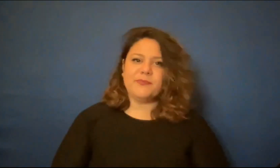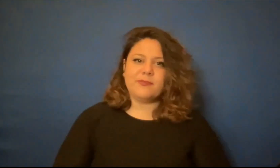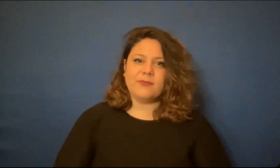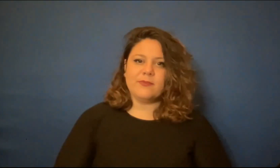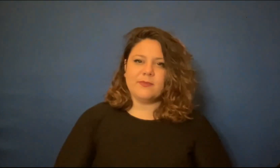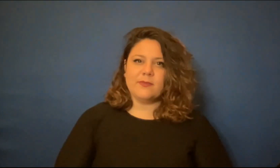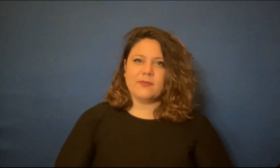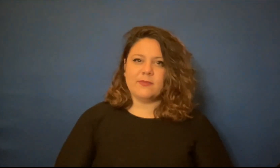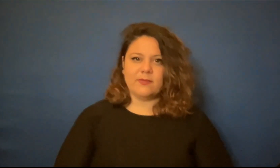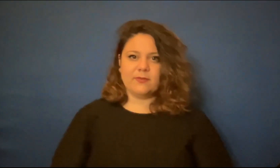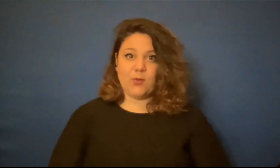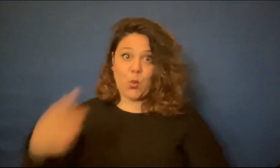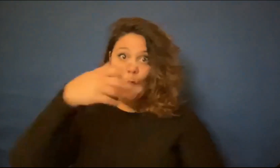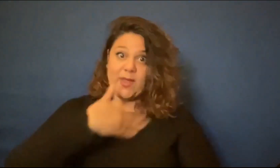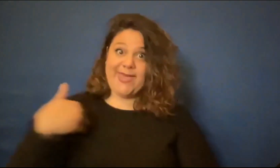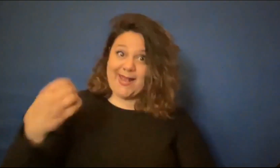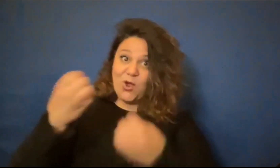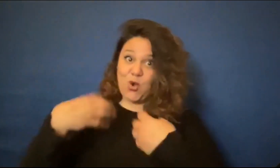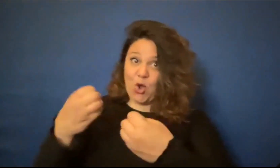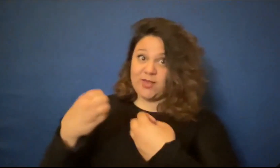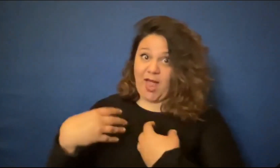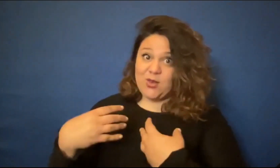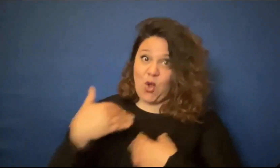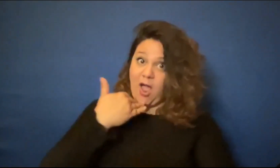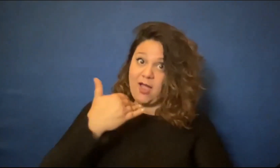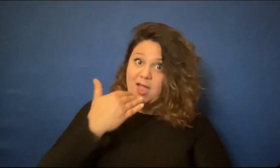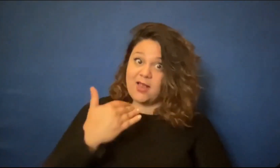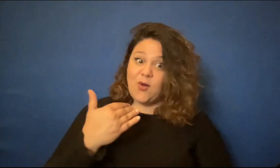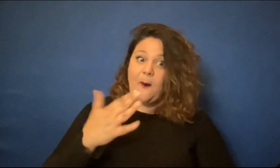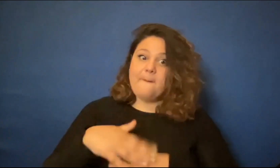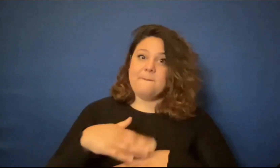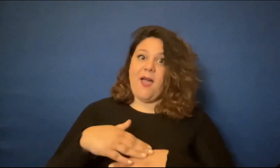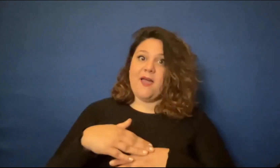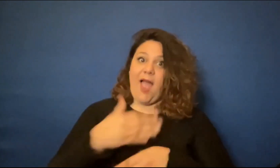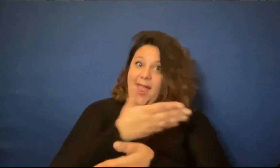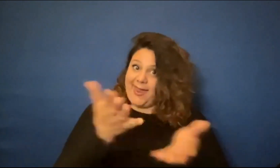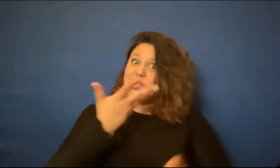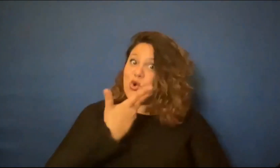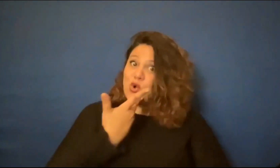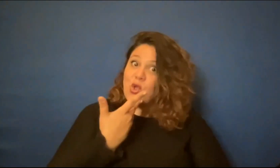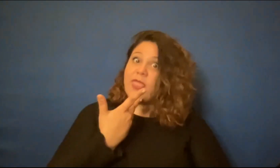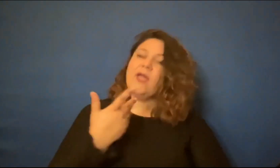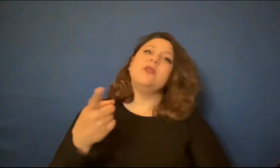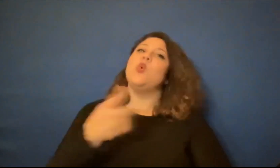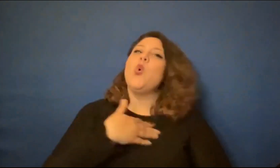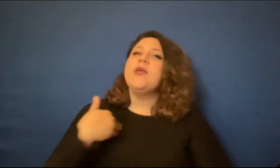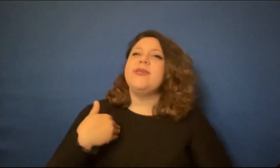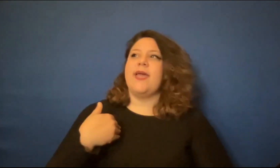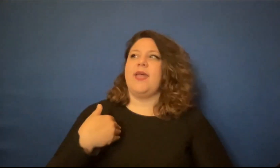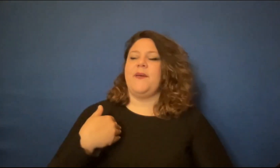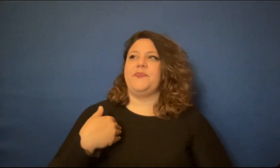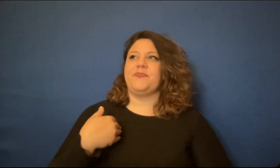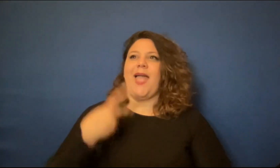Pero te acuerdas, ¿quieres contarnos? ¿Quieres, sobre todo para que pueda conocer el resto, quieres contarnos cómo viviste esto y cómo